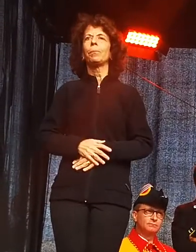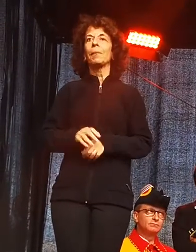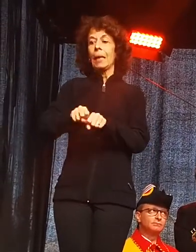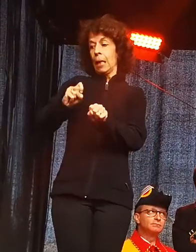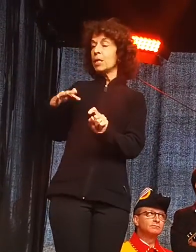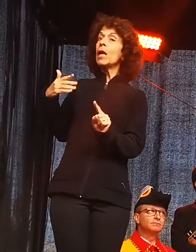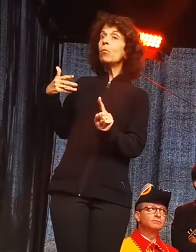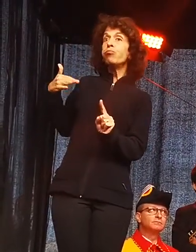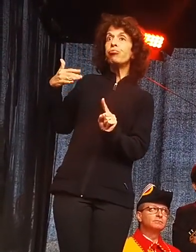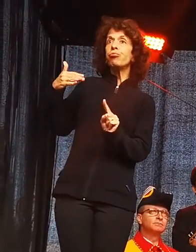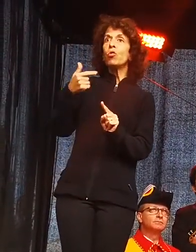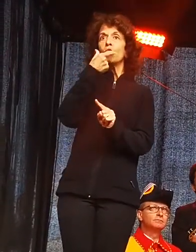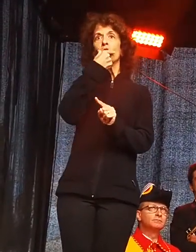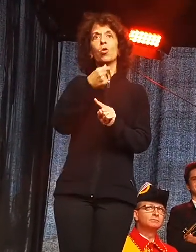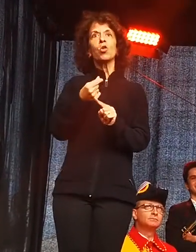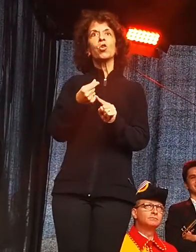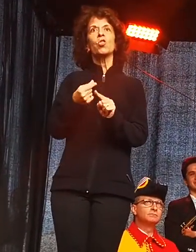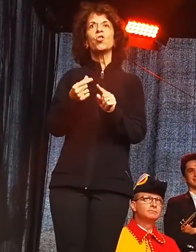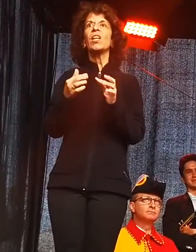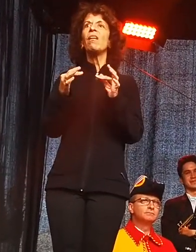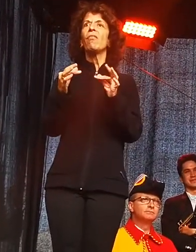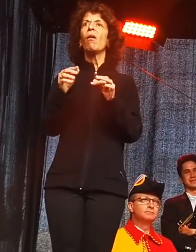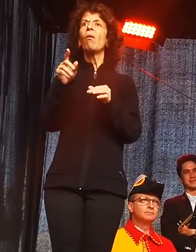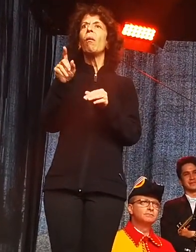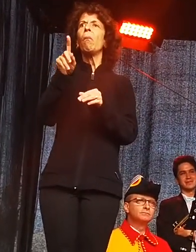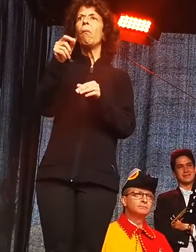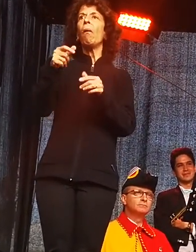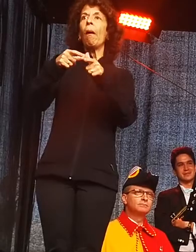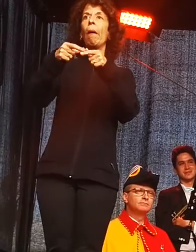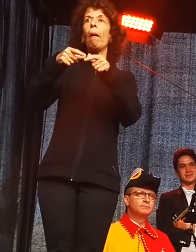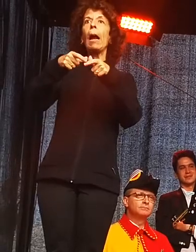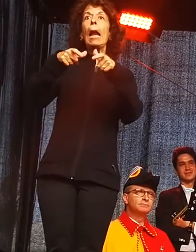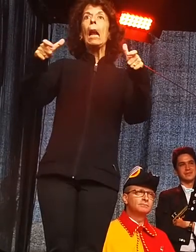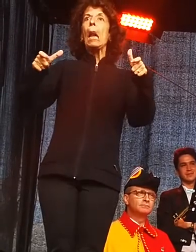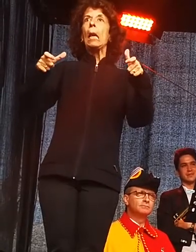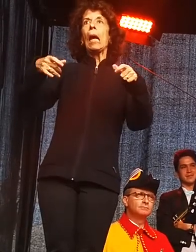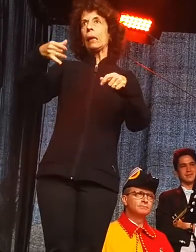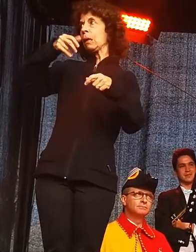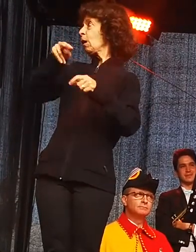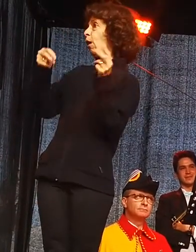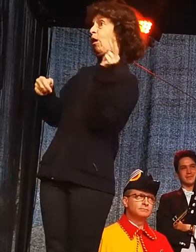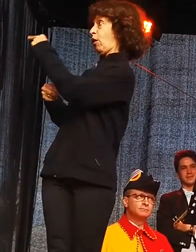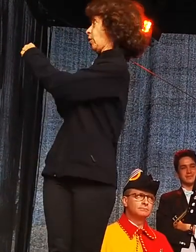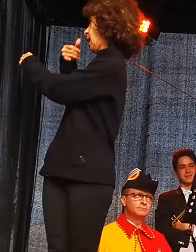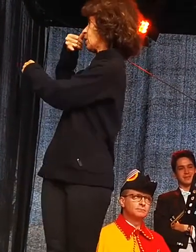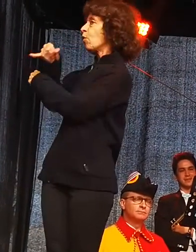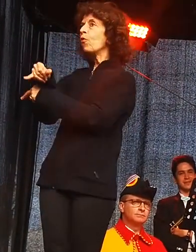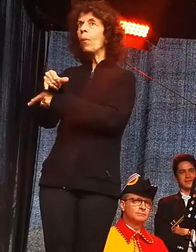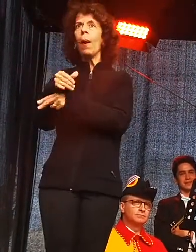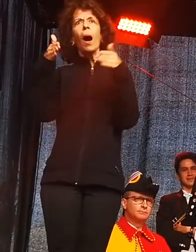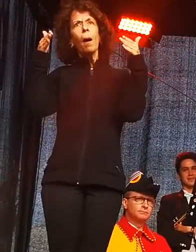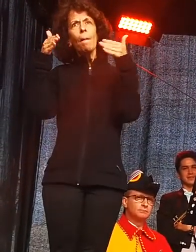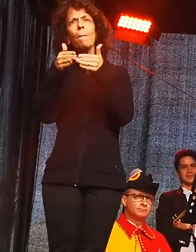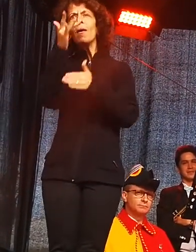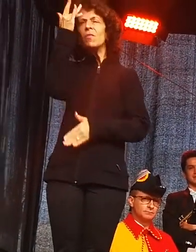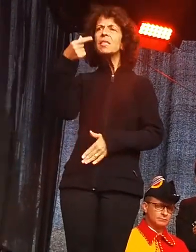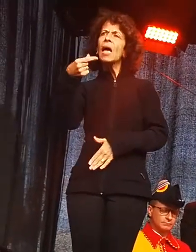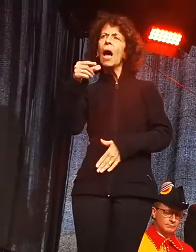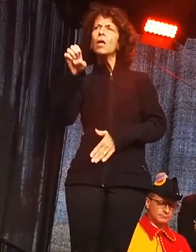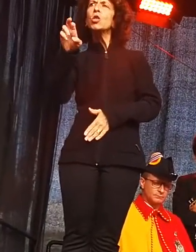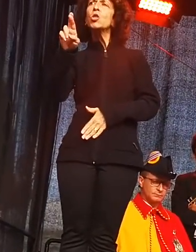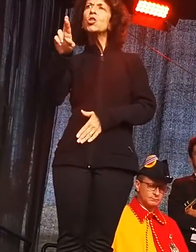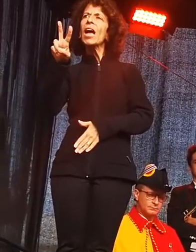Genève va continuer à tourner le dos à la rade, à la boudée, et va concentrer son développement sur le quartier de Saint-Gervais